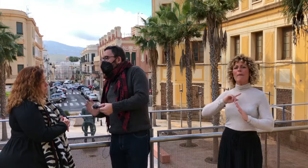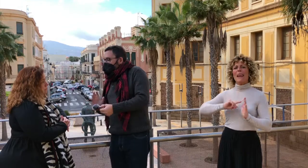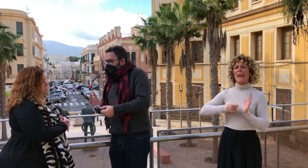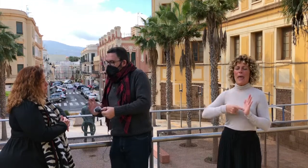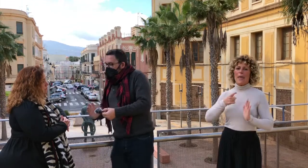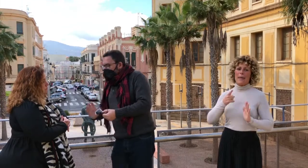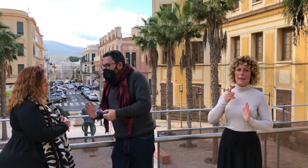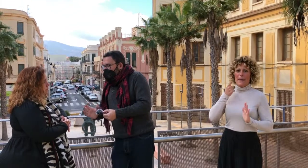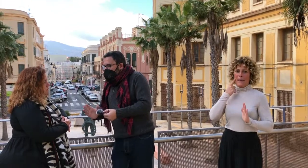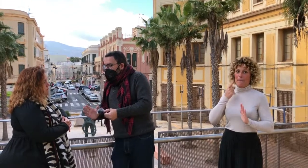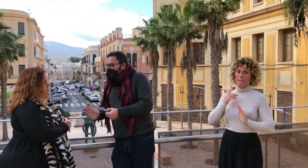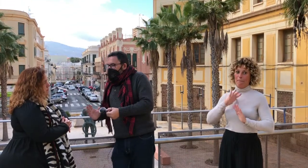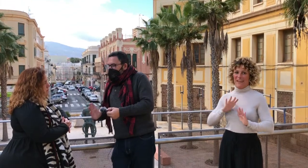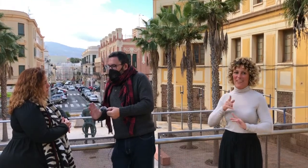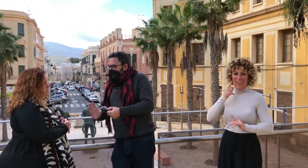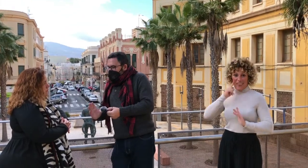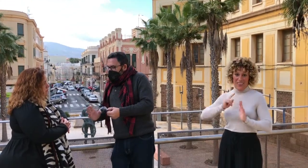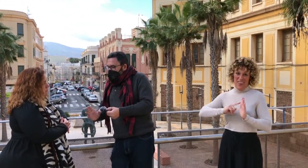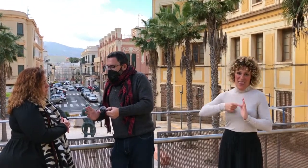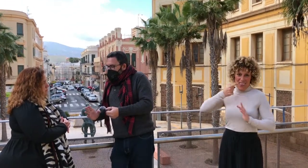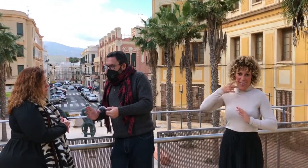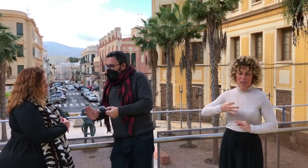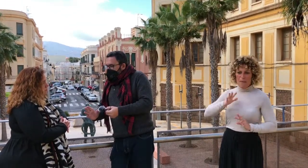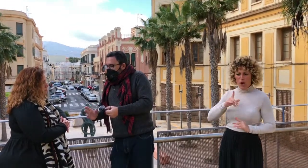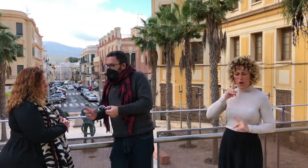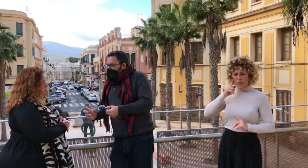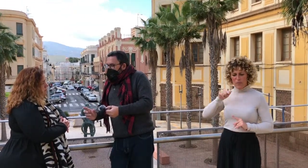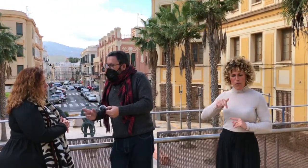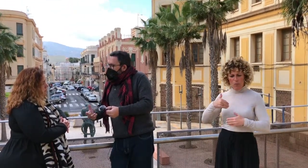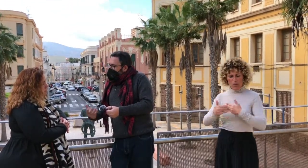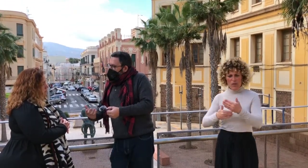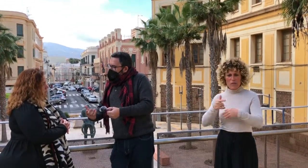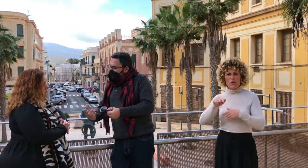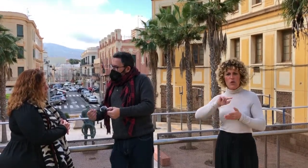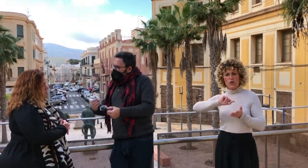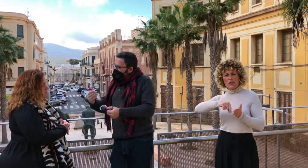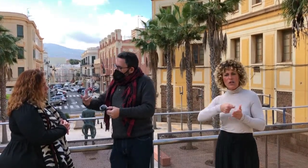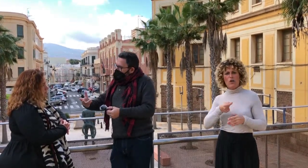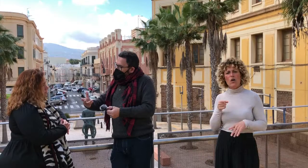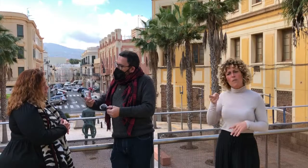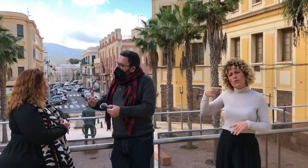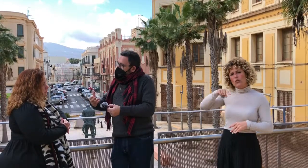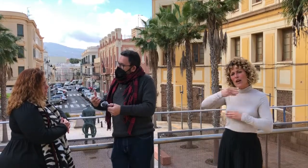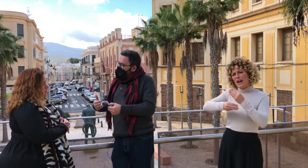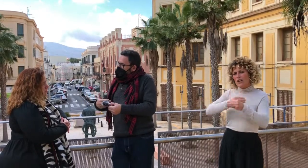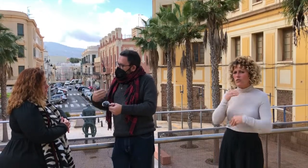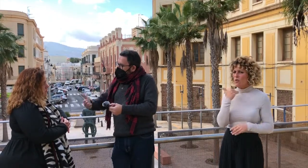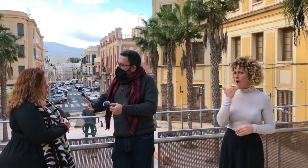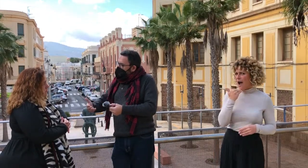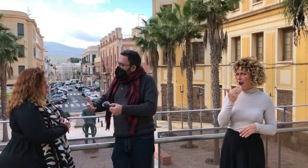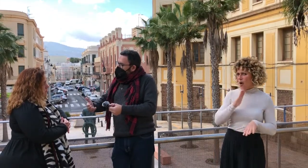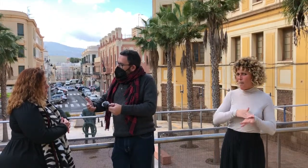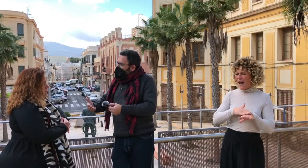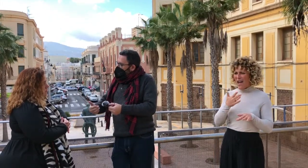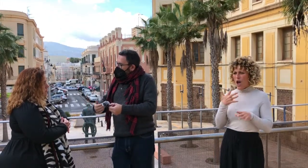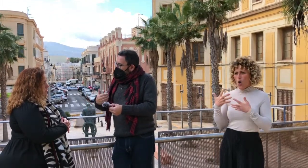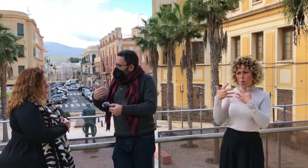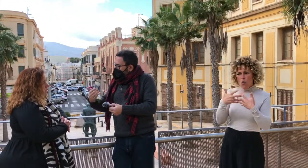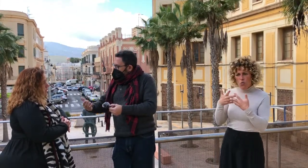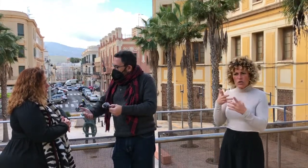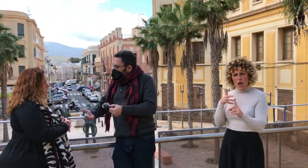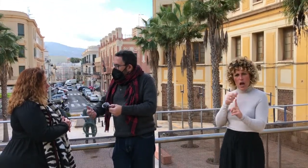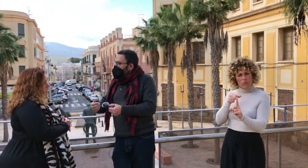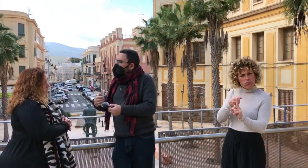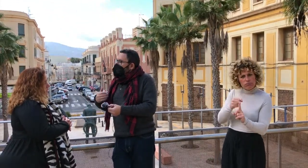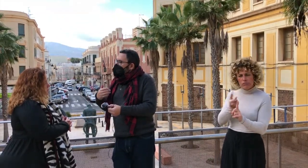este procedimiento irregular de contratación, ¿habéis hecho algo para combatirlo? ¿Habéis